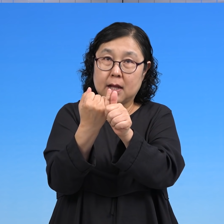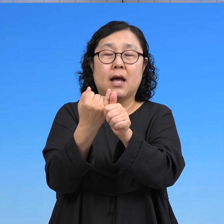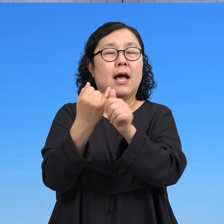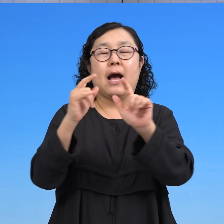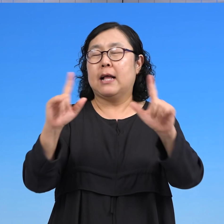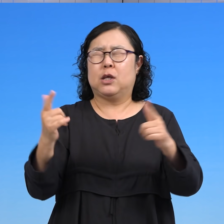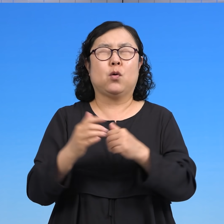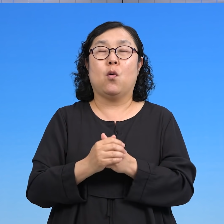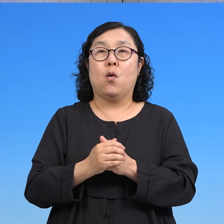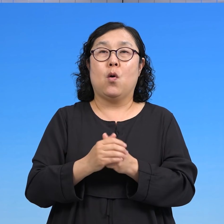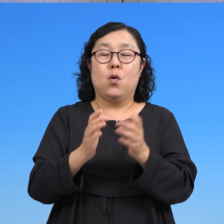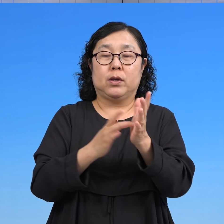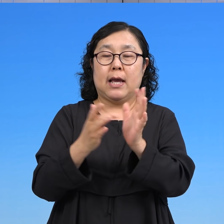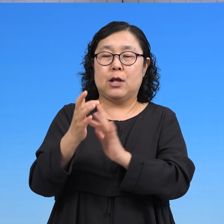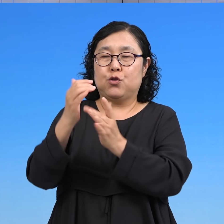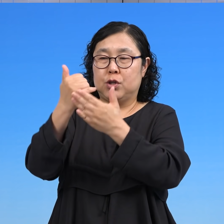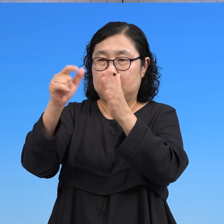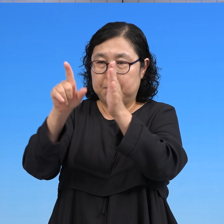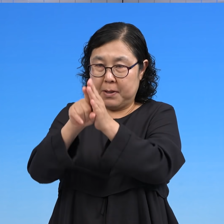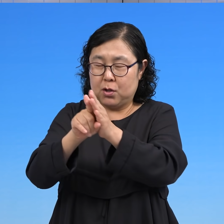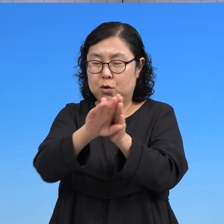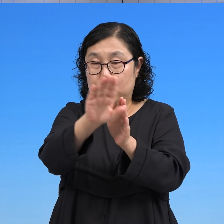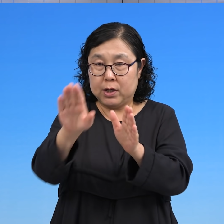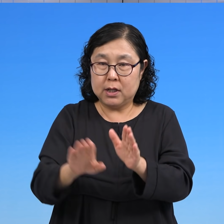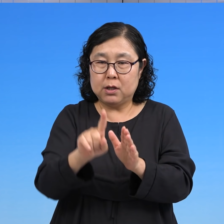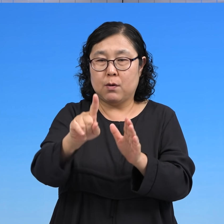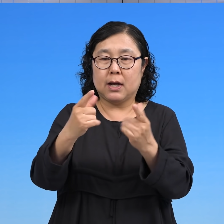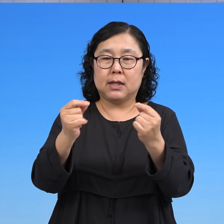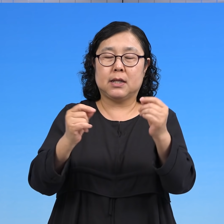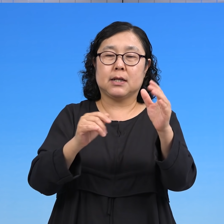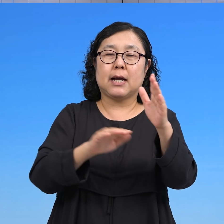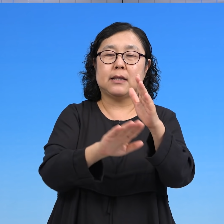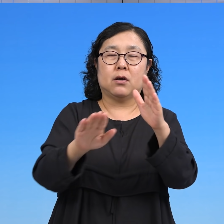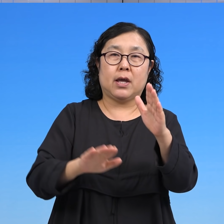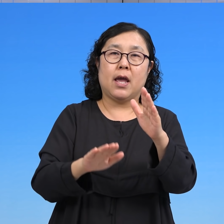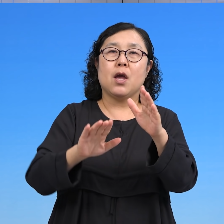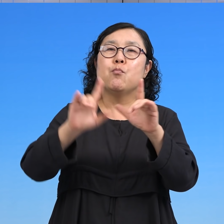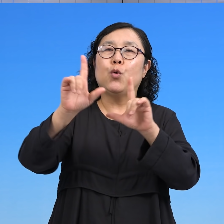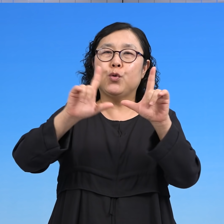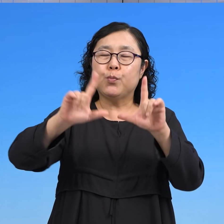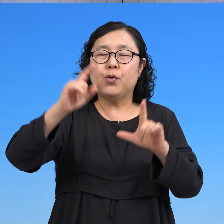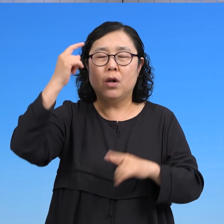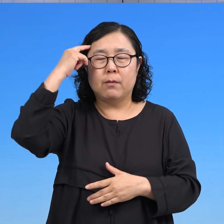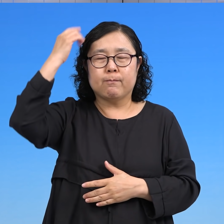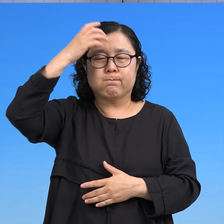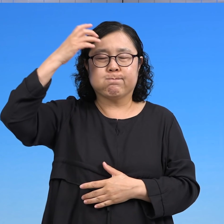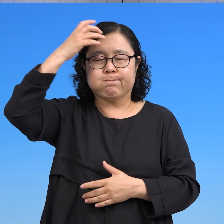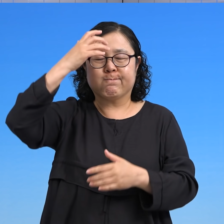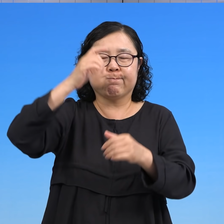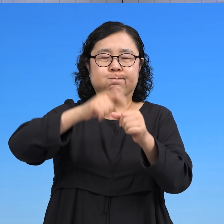우리는 이런 가정에 대한 현실을 영적인 문제로 풀어야 된다는 거예요.